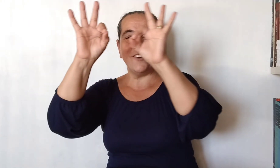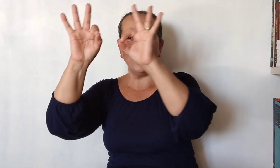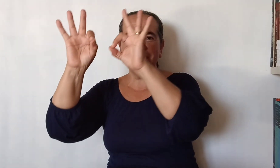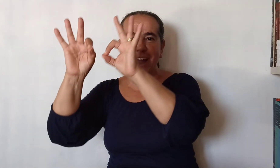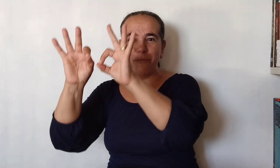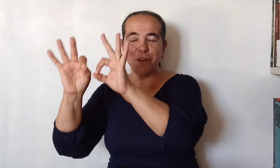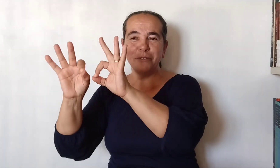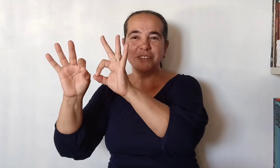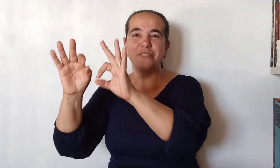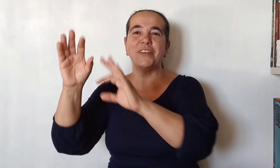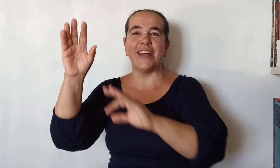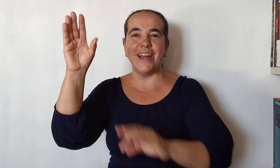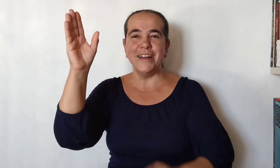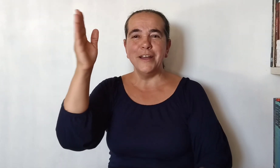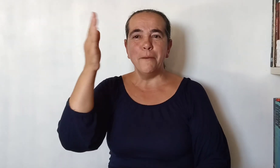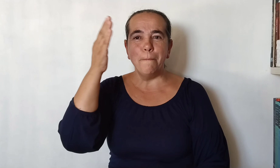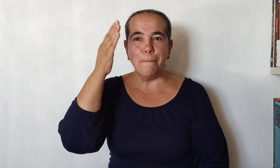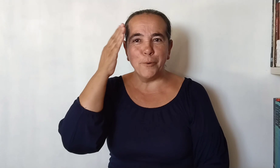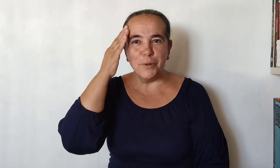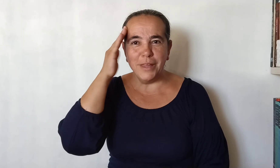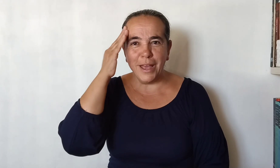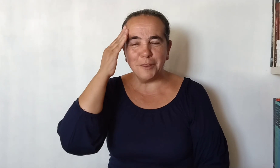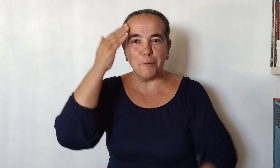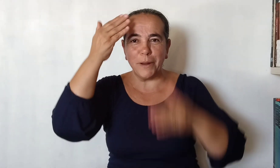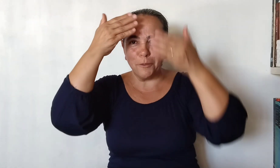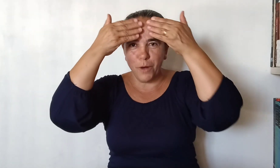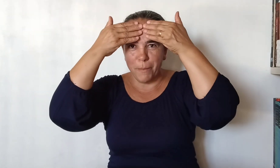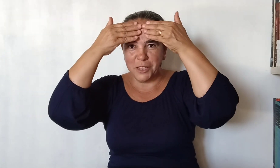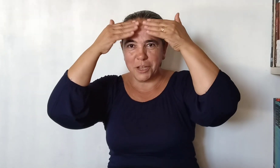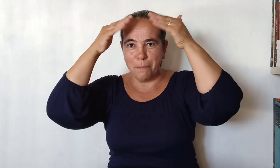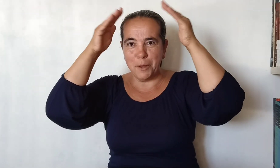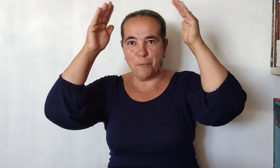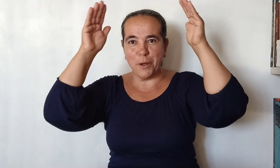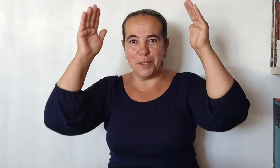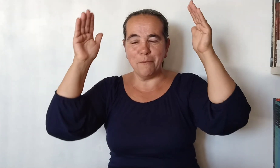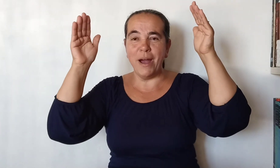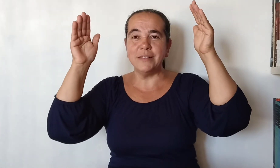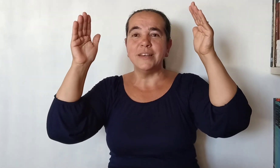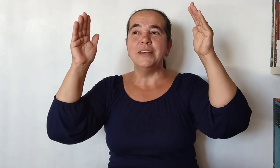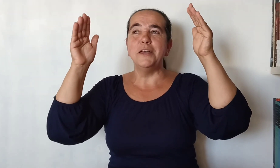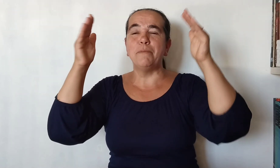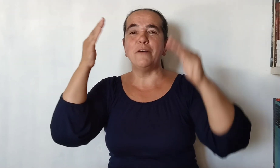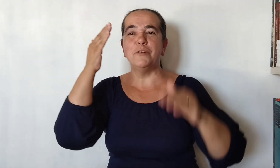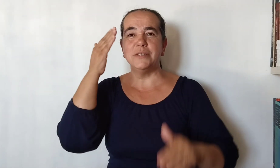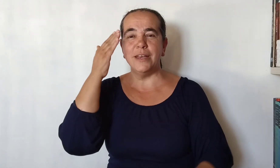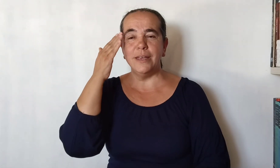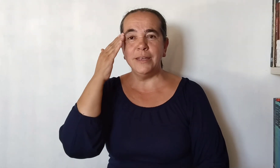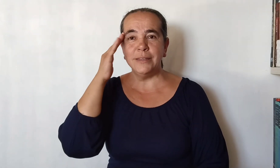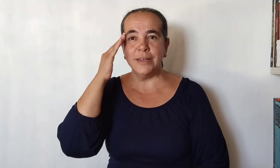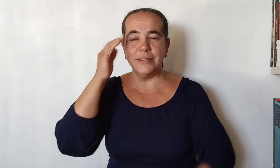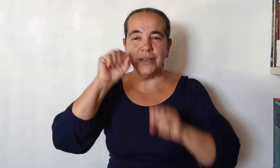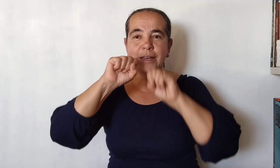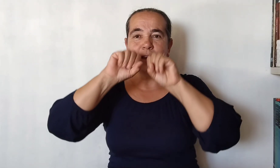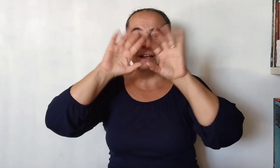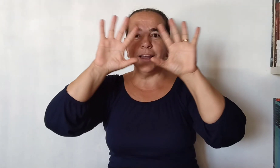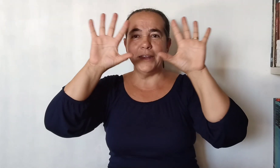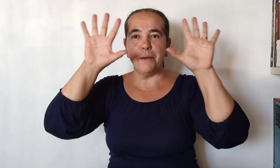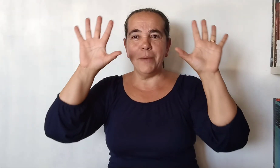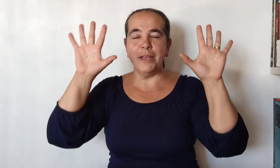o final para você ficar por dentro, para tua mente abrir um pouquinho mais e para você entender